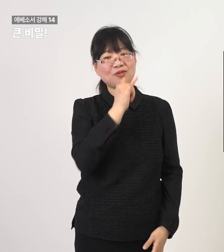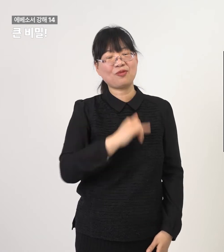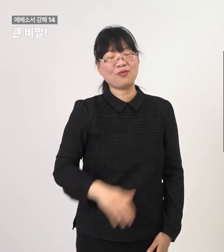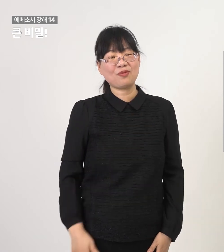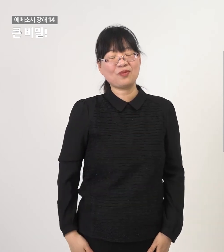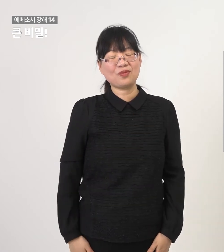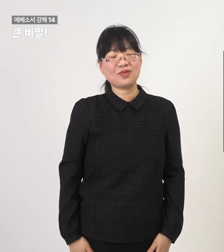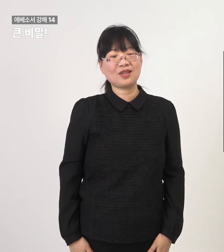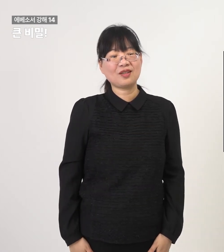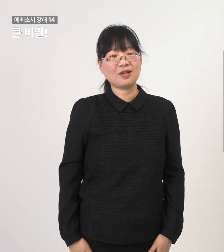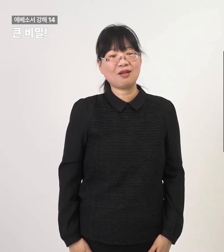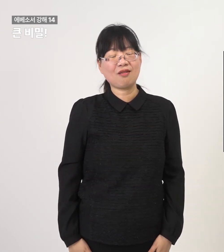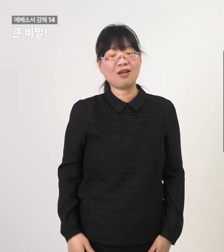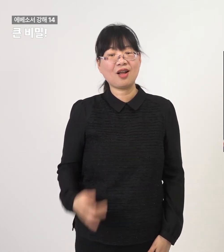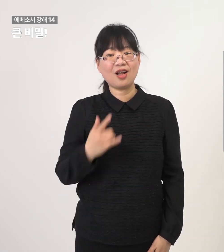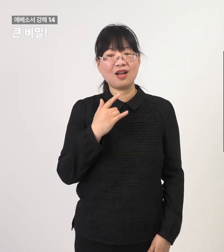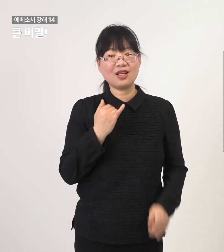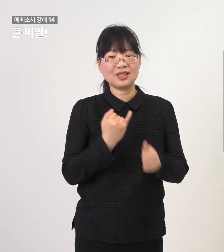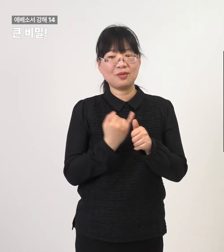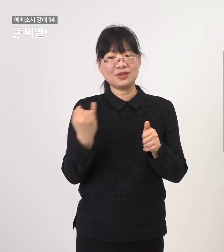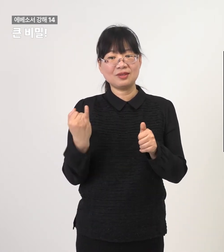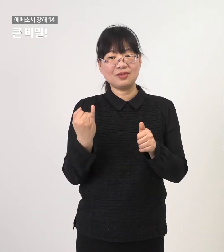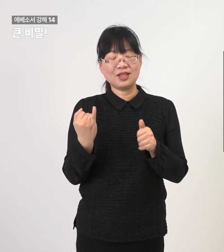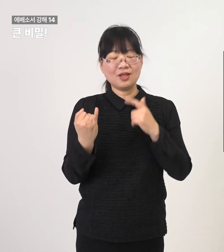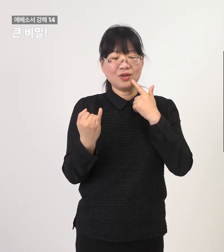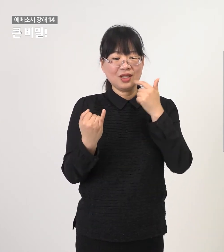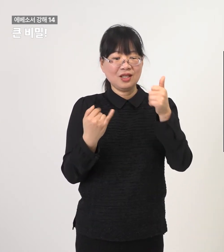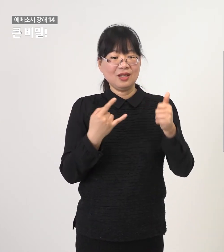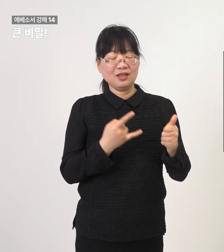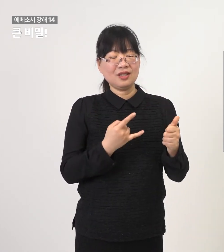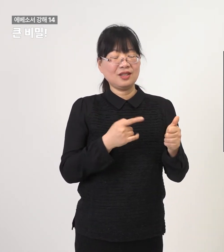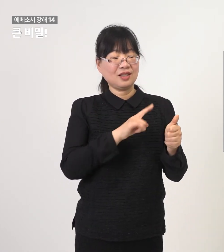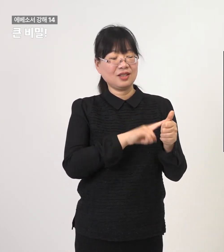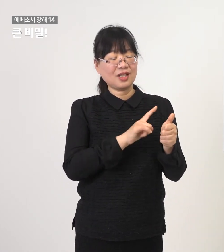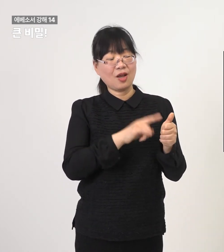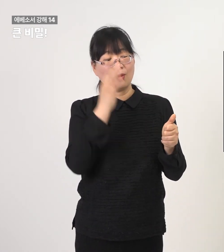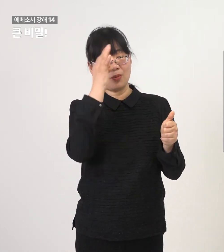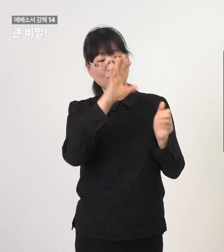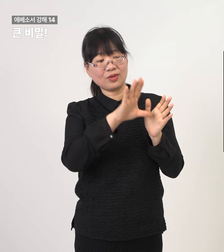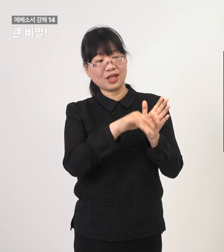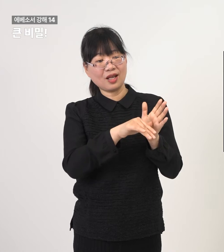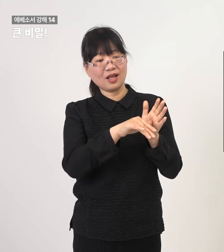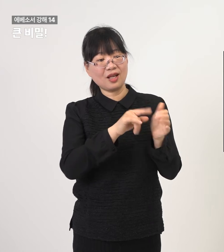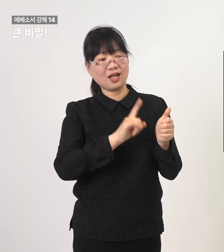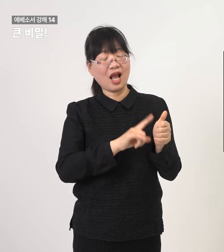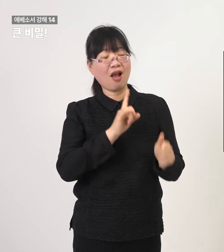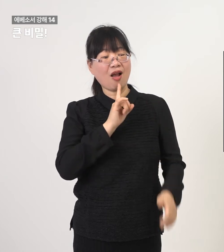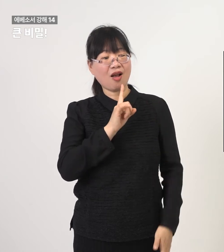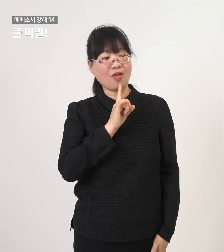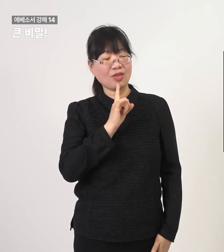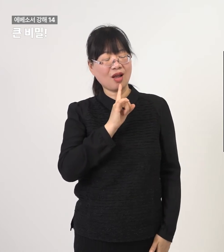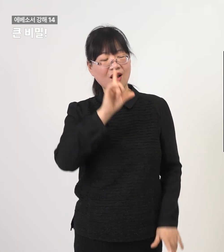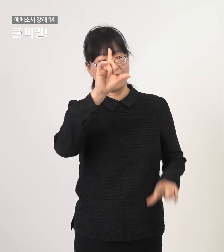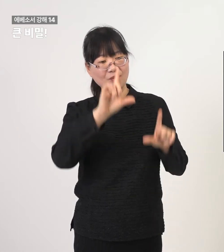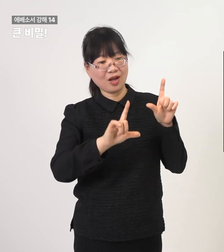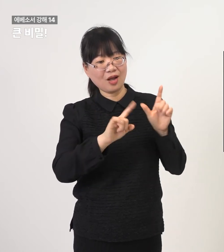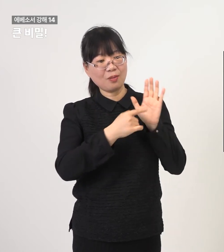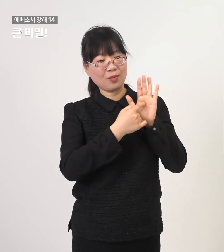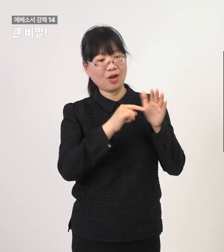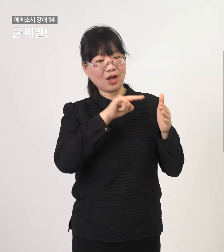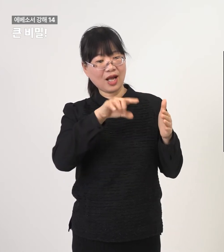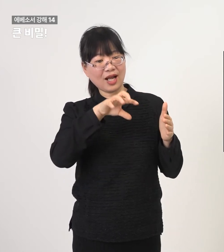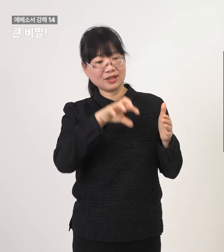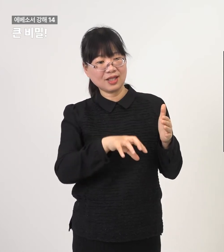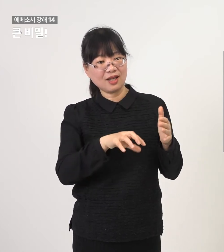그 목사님에게 사모님이. 그때 내가 당신을 볼 때 당신의 언어나 태도나 표현